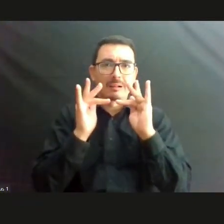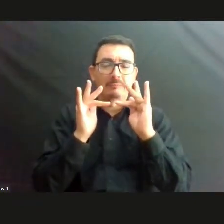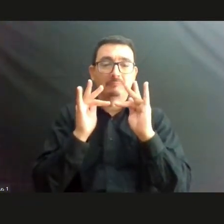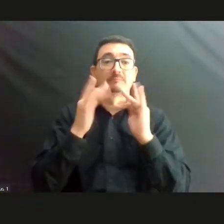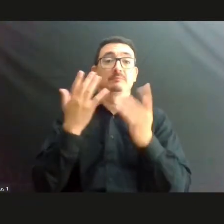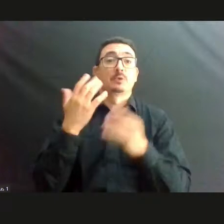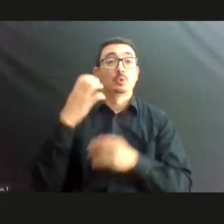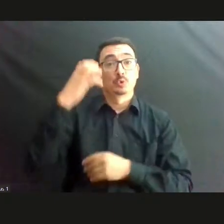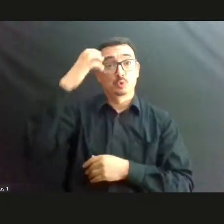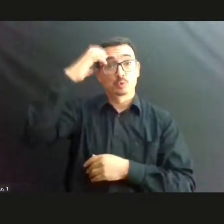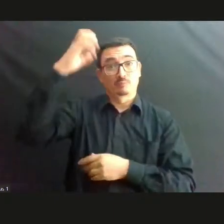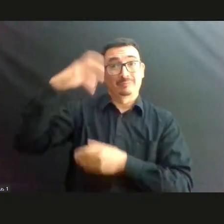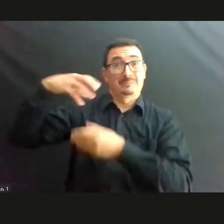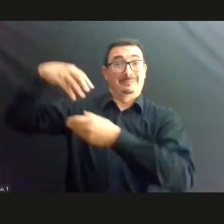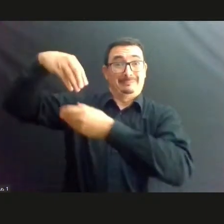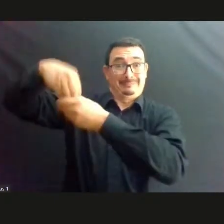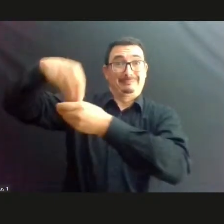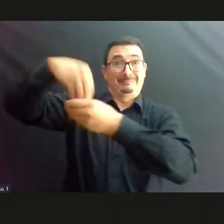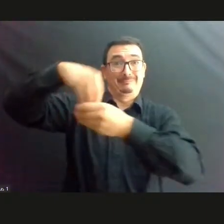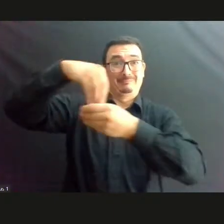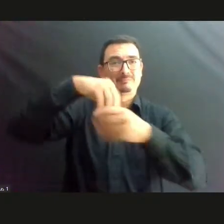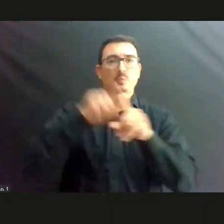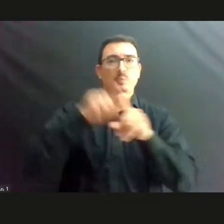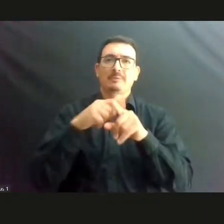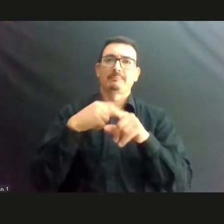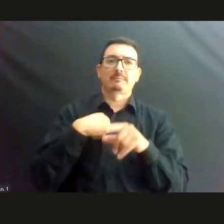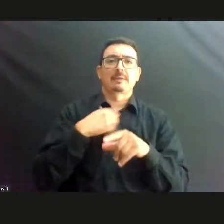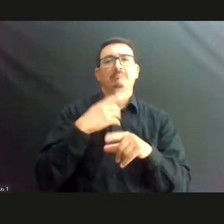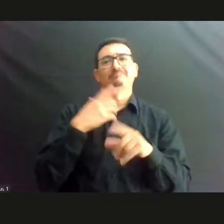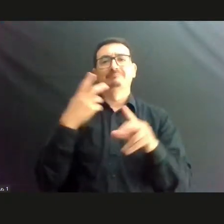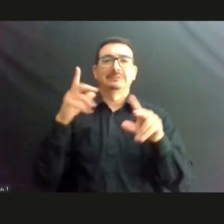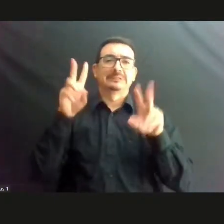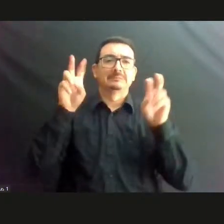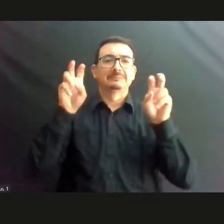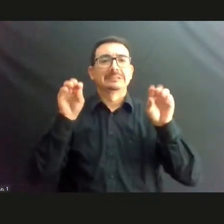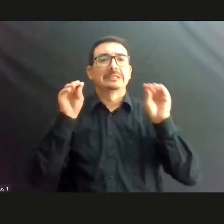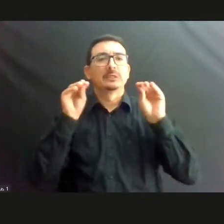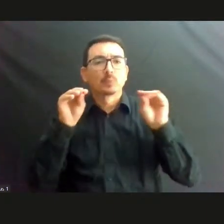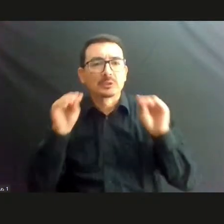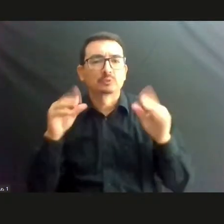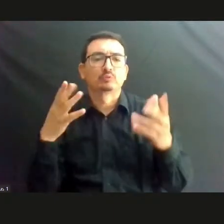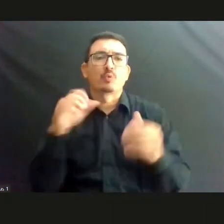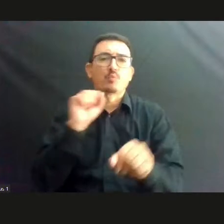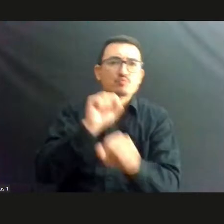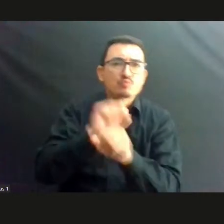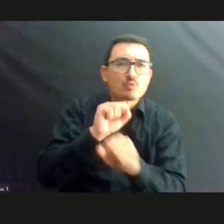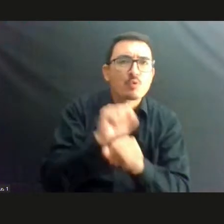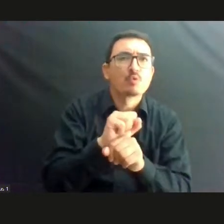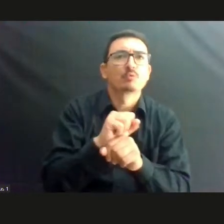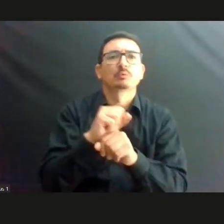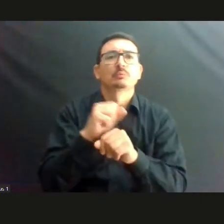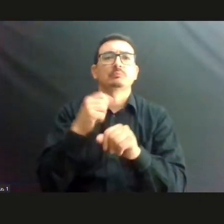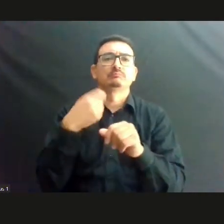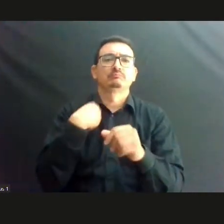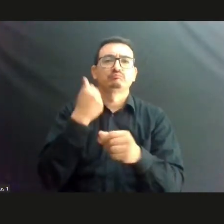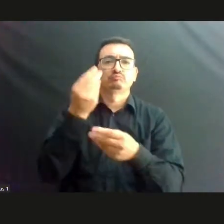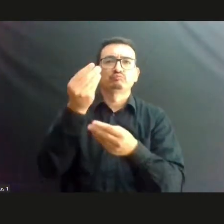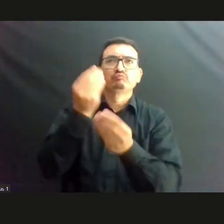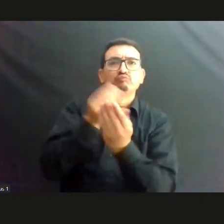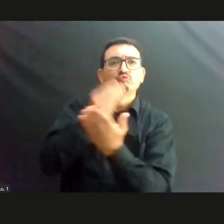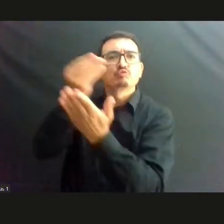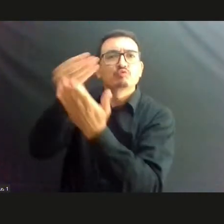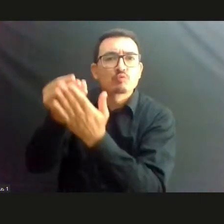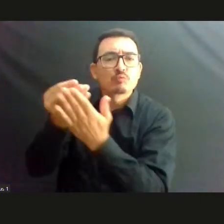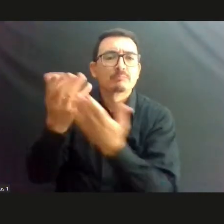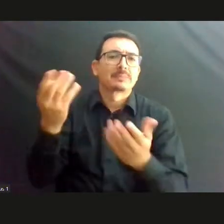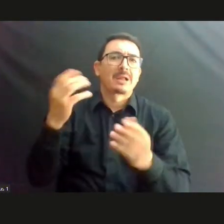los sistemas de aprendizaje, en el trabajo, las compras en línea, la telemedicina, las industrias